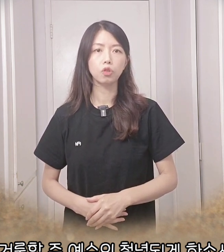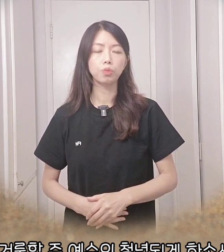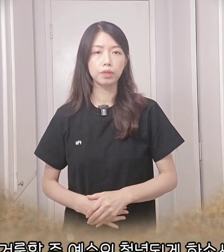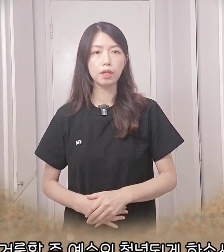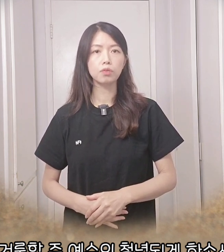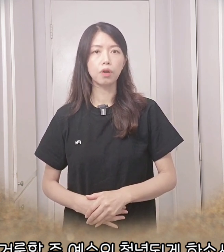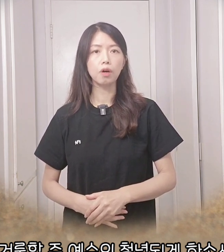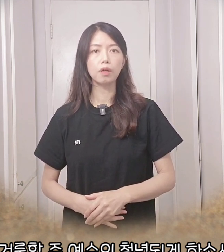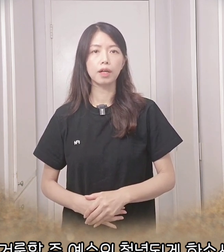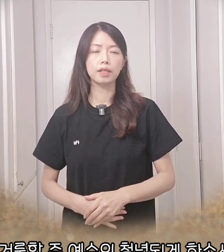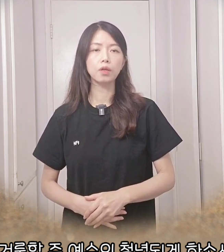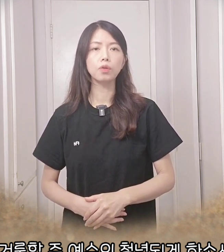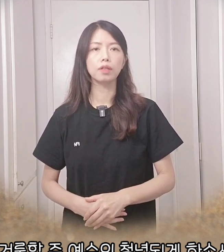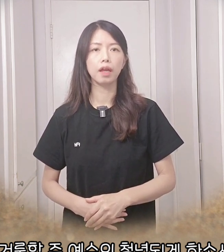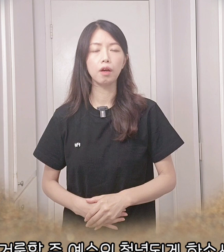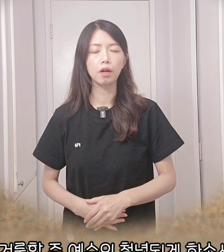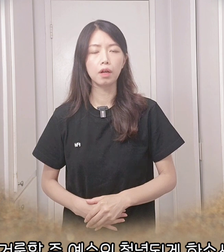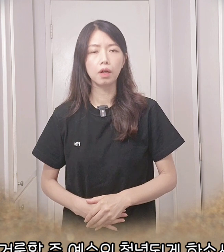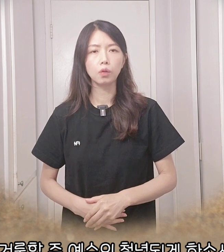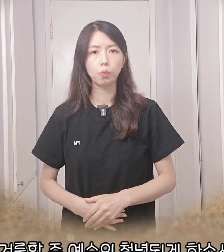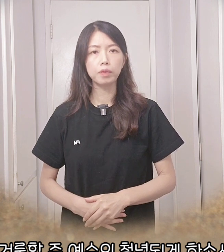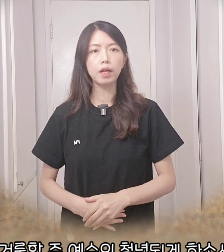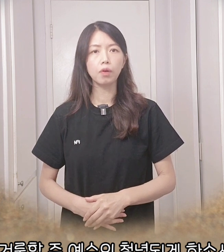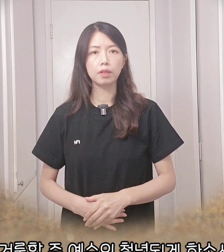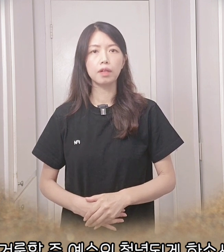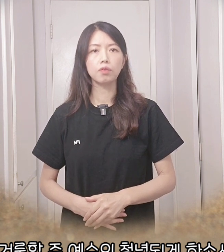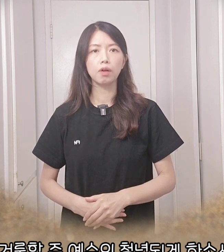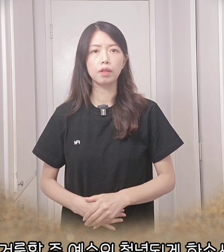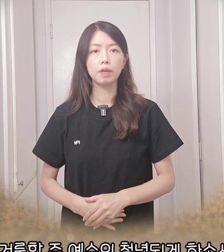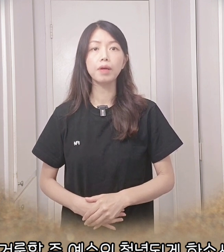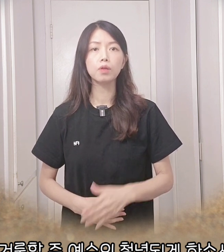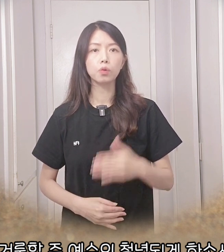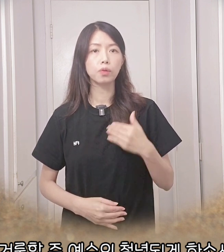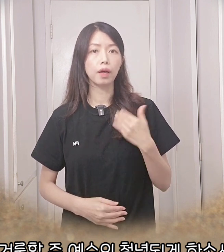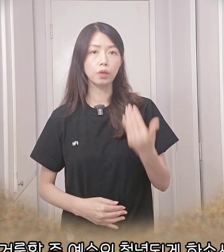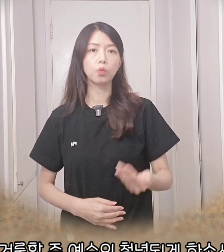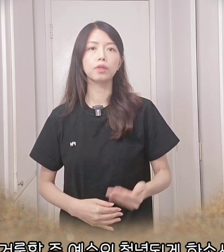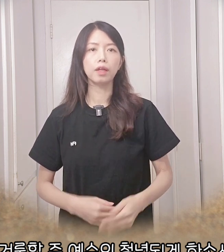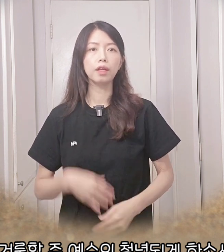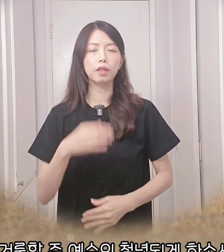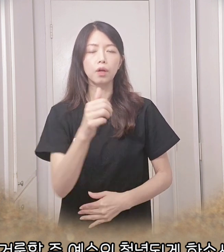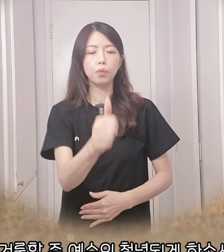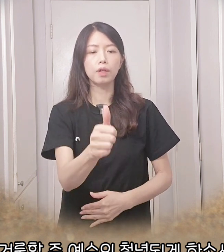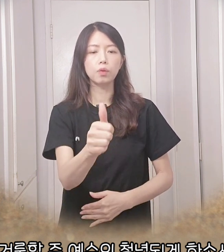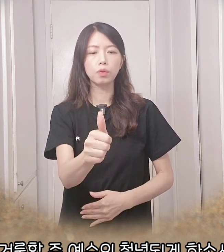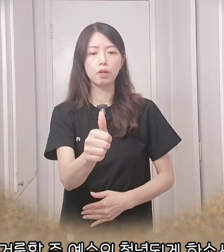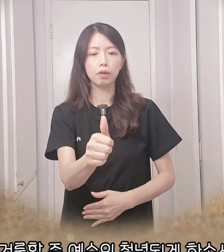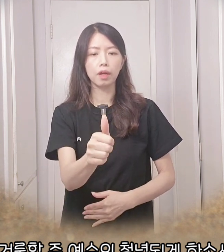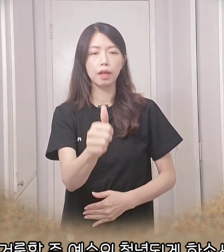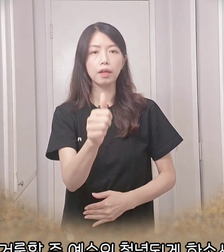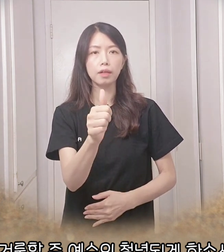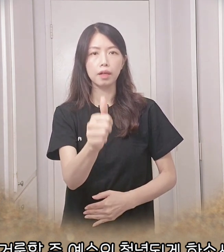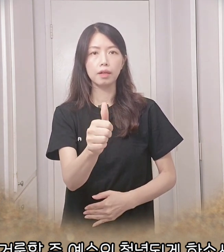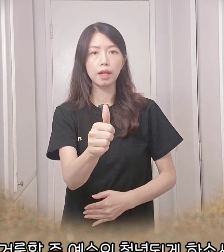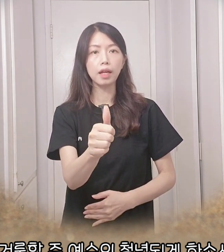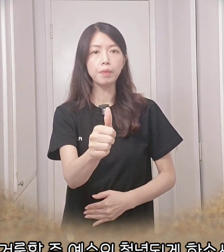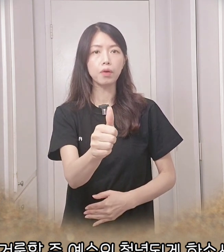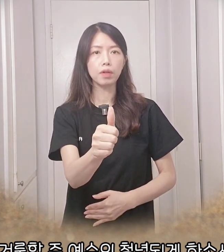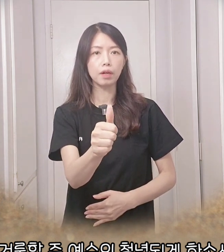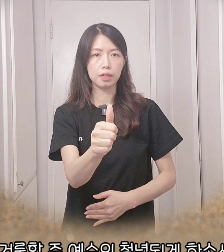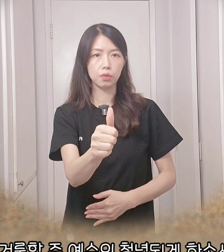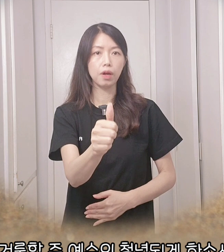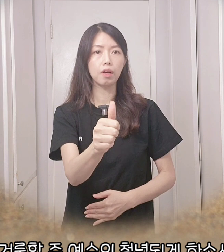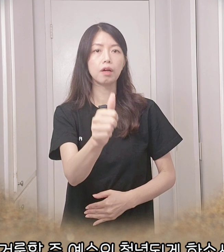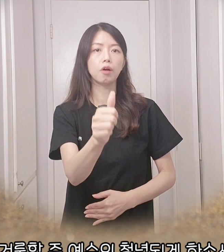수어에 그리고 부탁 수어까지 해줬는데요. 돕다라고 한 뜻의 수어는 일반적으로 내가 도울 때는 왼손을 이렇게